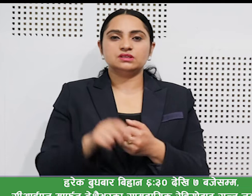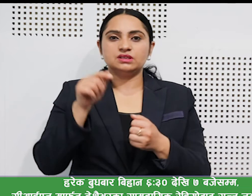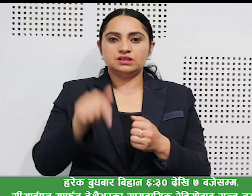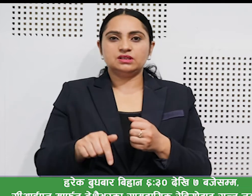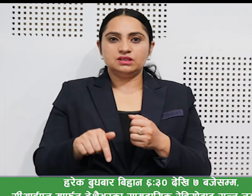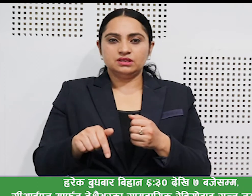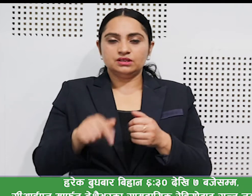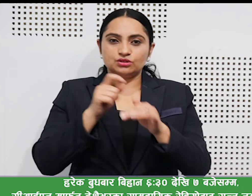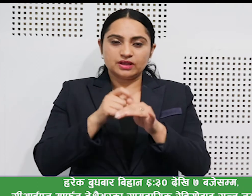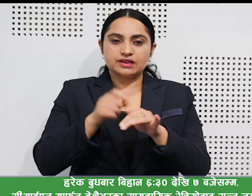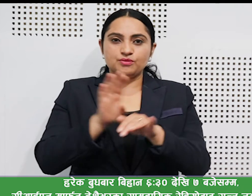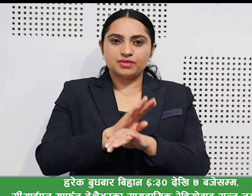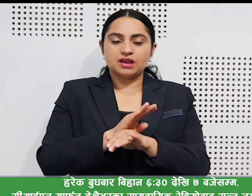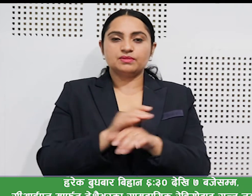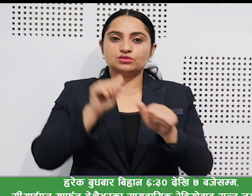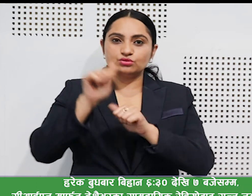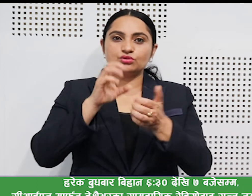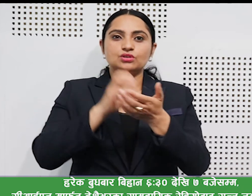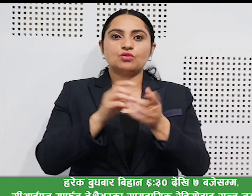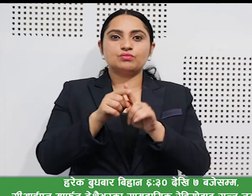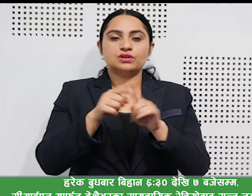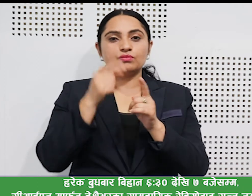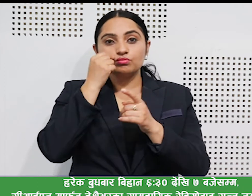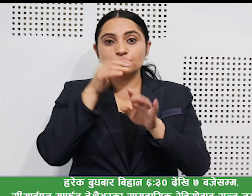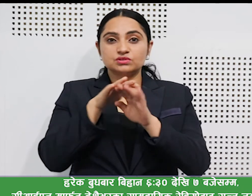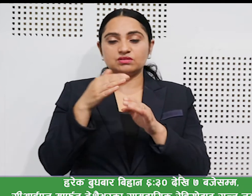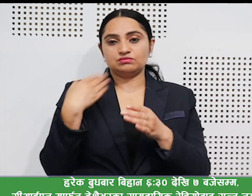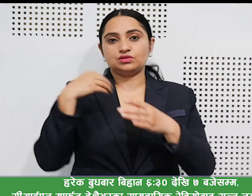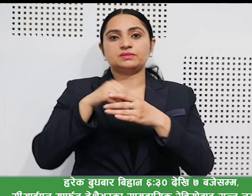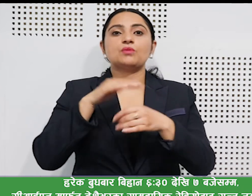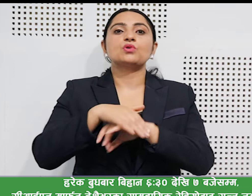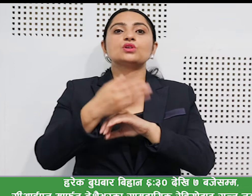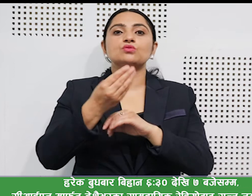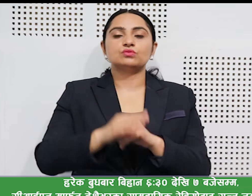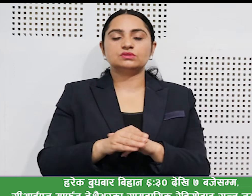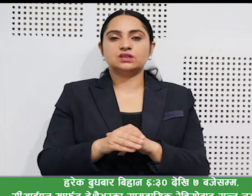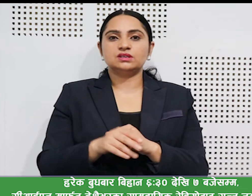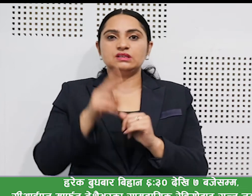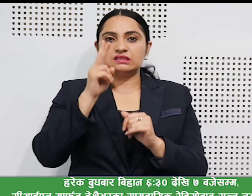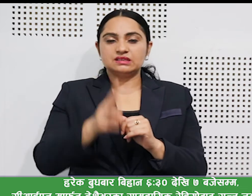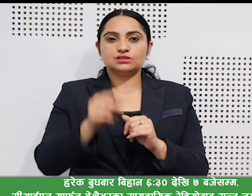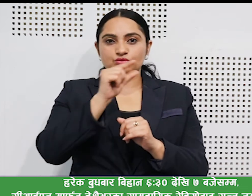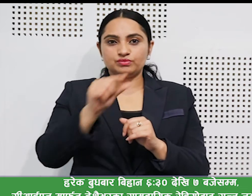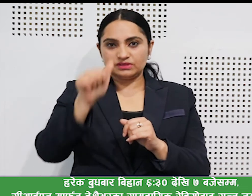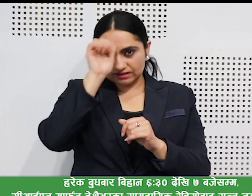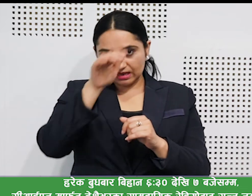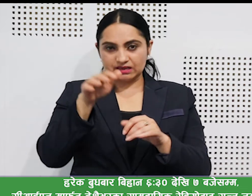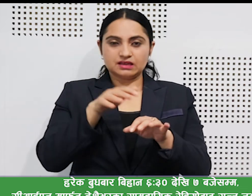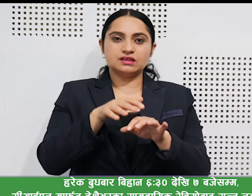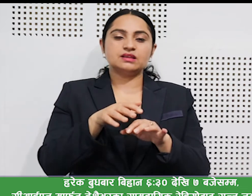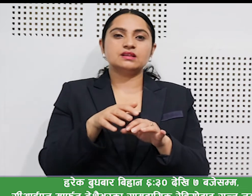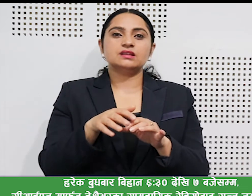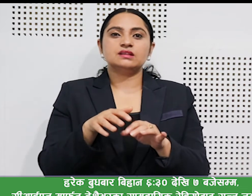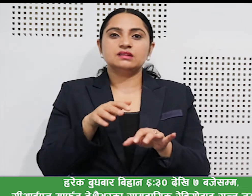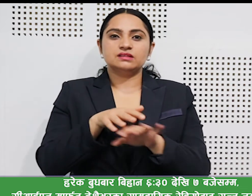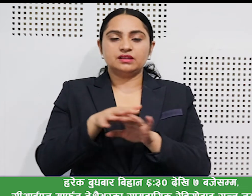तयारीको क्रमहरूमा चाहिँ जुनसुकै ठाउँमा पनि पुरुषहरूको सहभागिता चाहिँ अलिक बढी मात्रामा हुन्छ र त्यसको विषयमा जानकारी चाहिँ उहाँहरू पाउनुहुन्छ होइन।